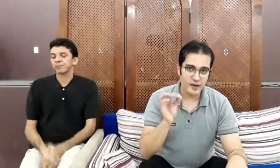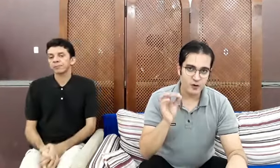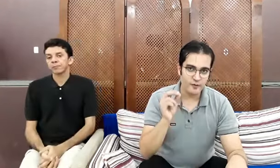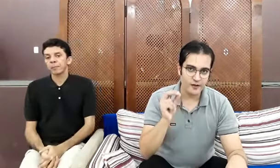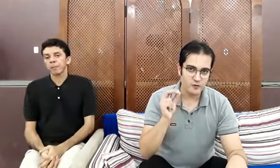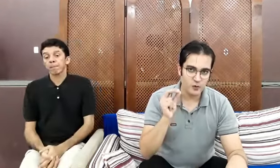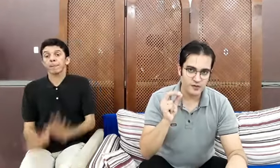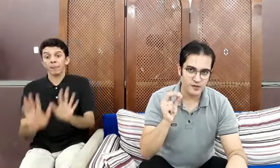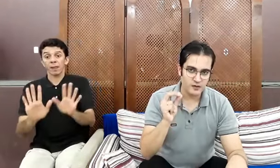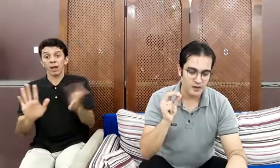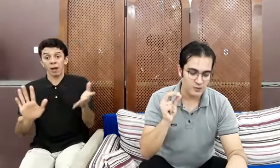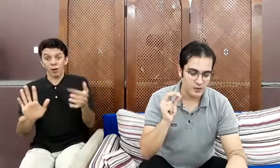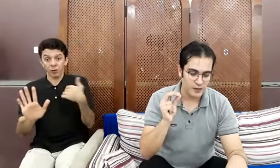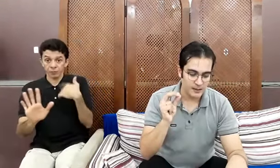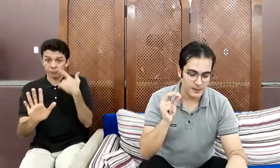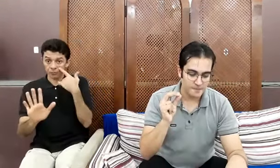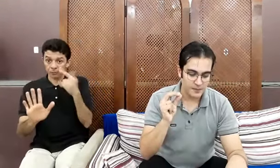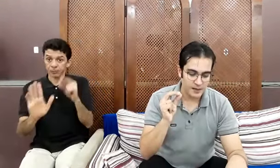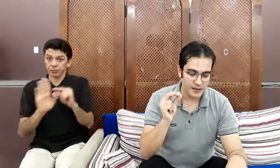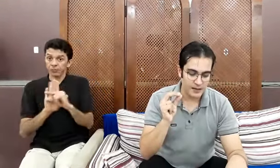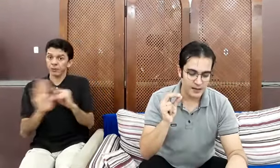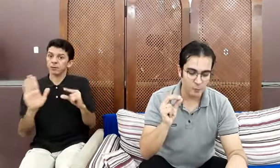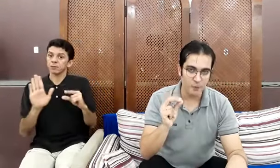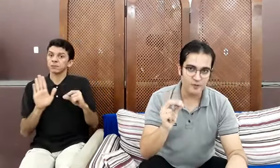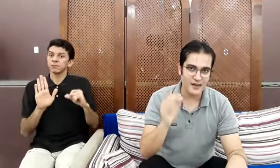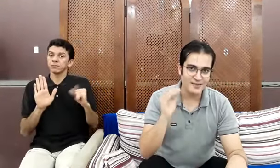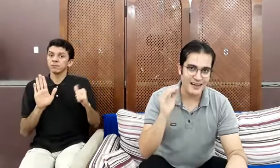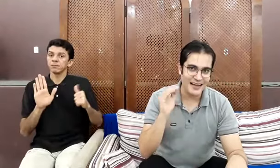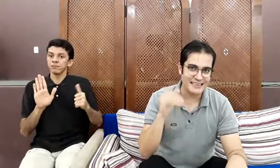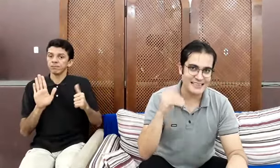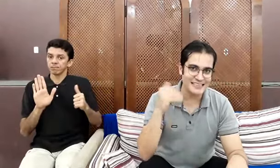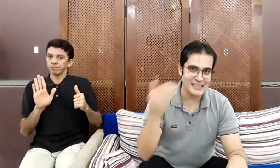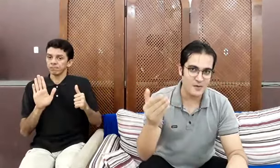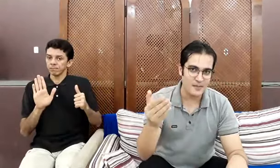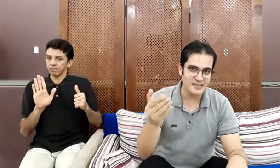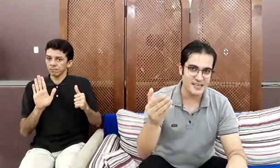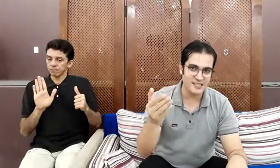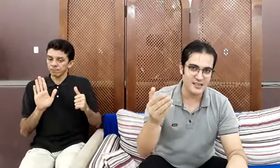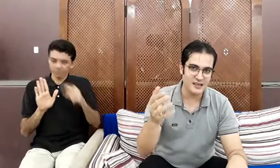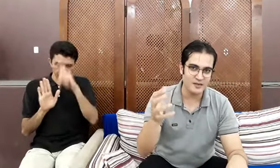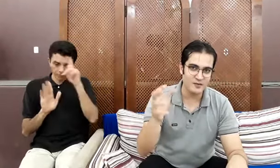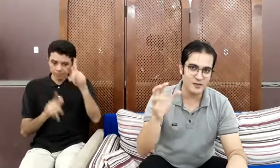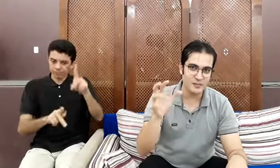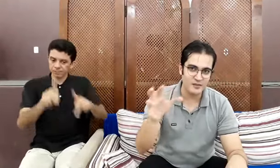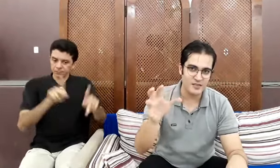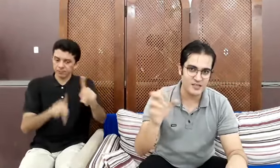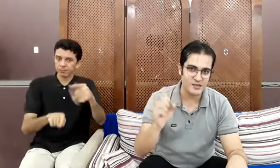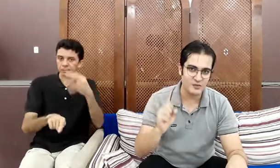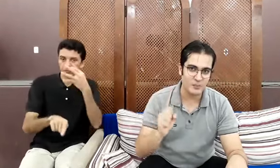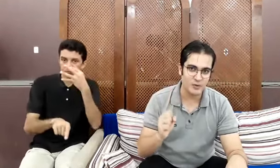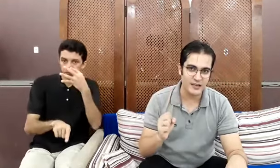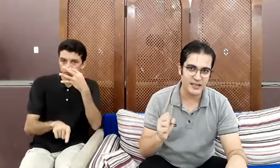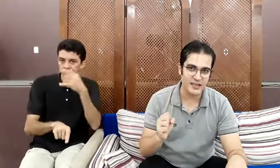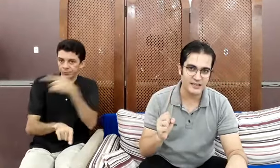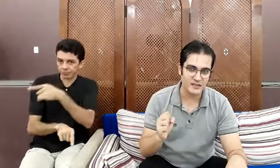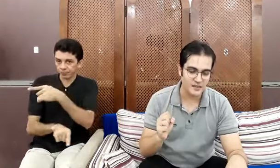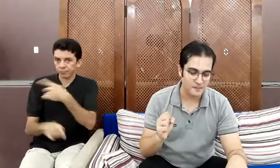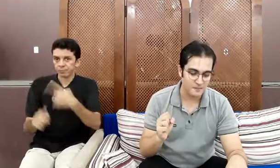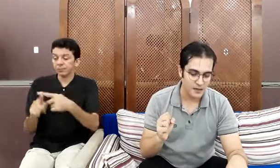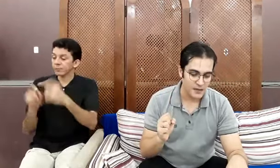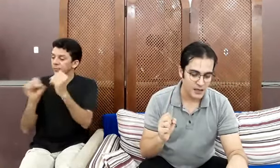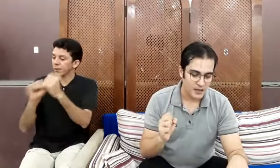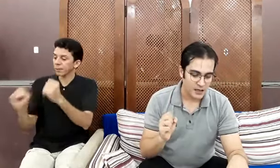Confronte agora o verso 11, dizendo que o povo dava atenção à mensagem dele devido à manifestação de poder que ele